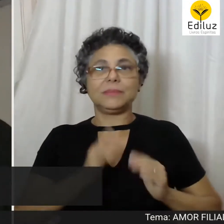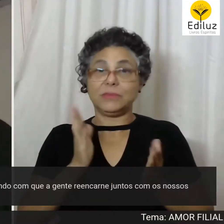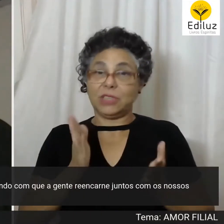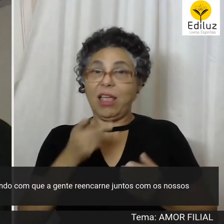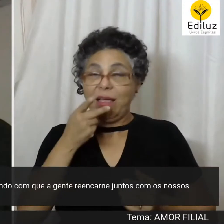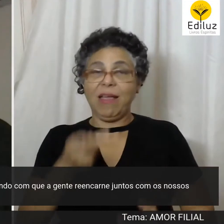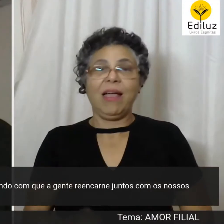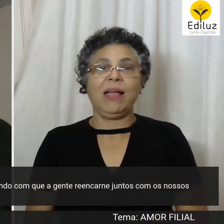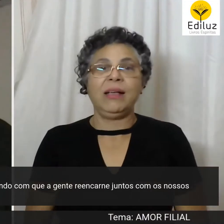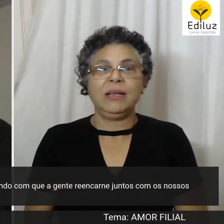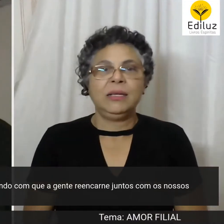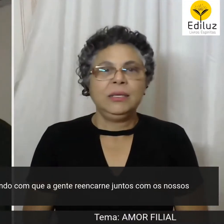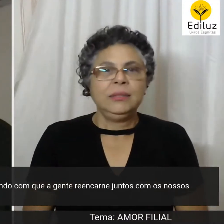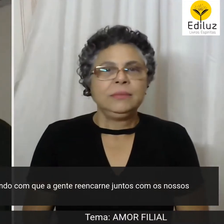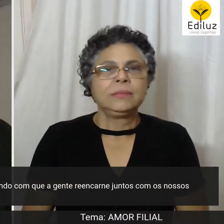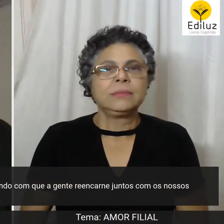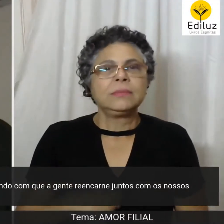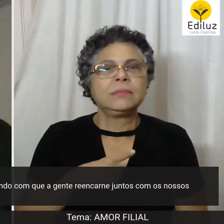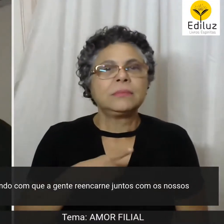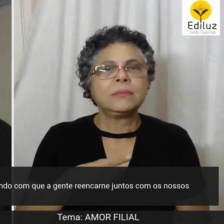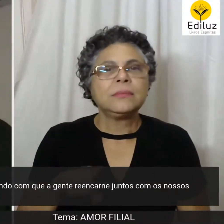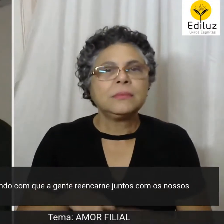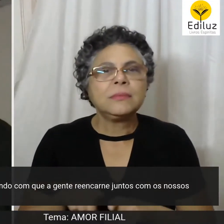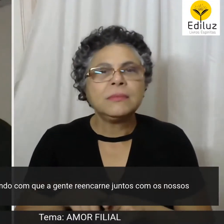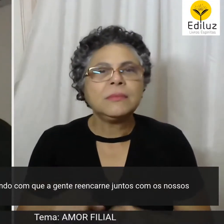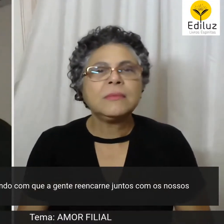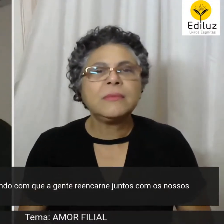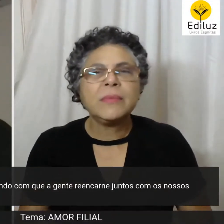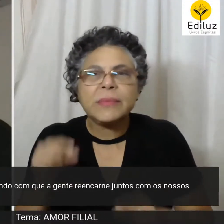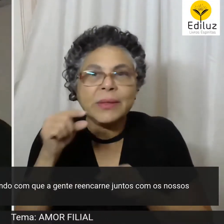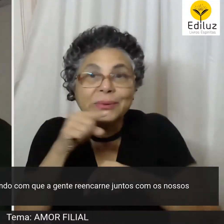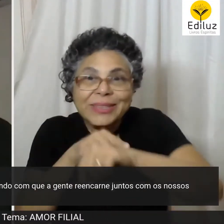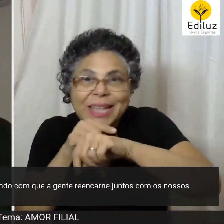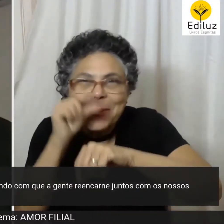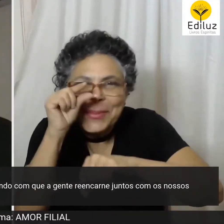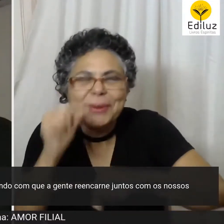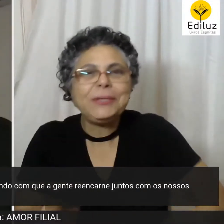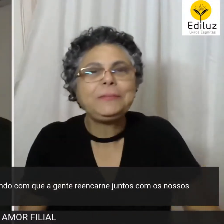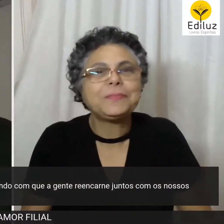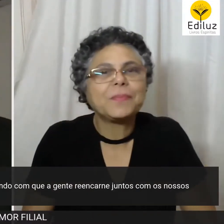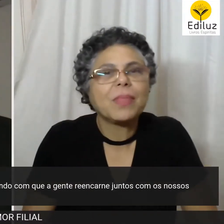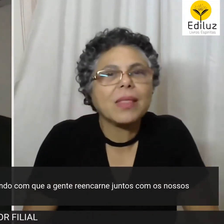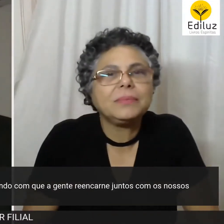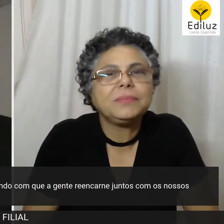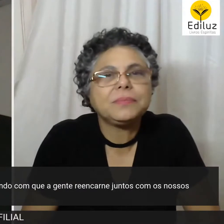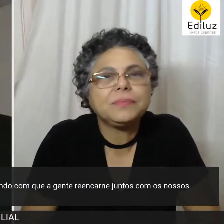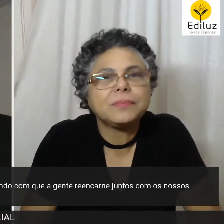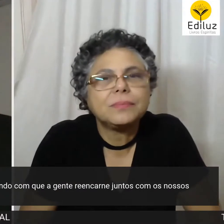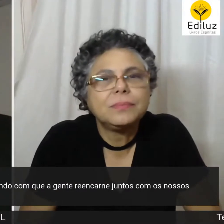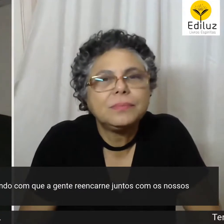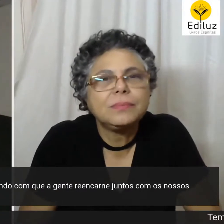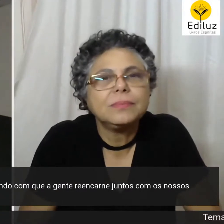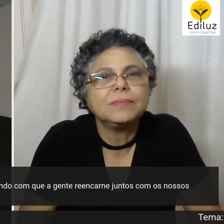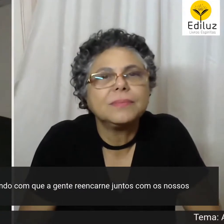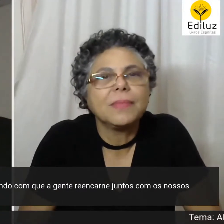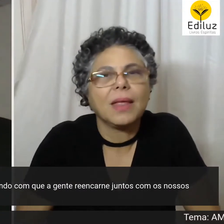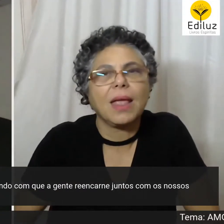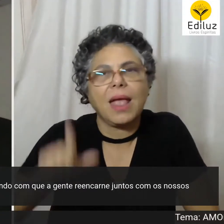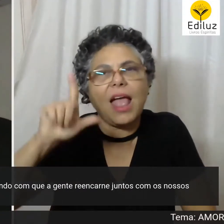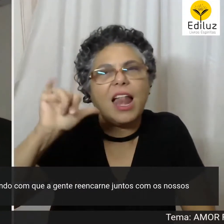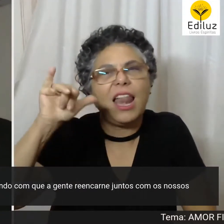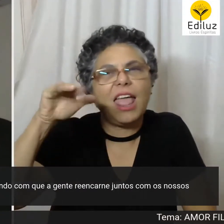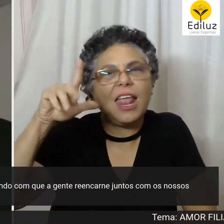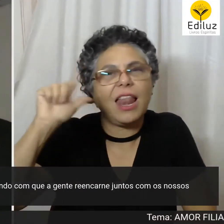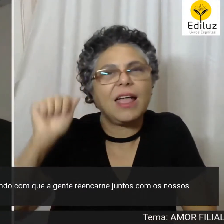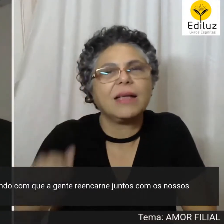Ângeles, mas temos algum tempinho, eu vou voltar um pouco aqui atrás, pronto, Leila Almeida.